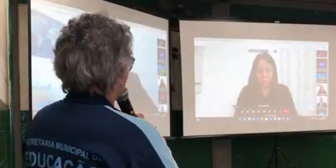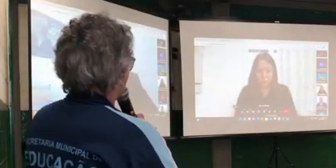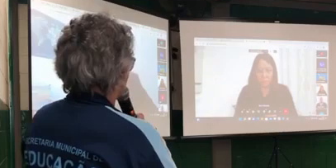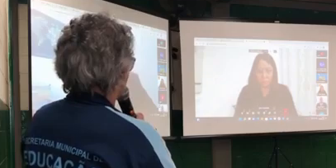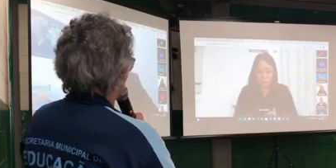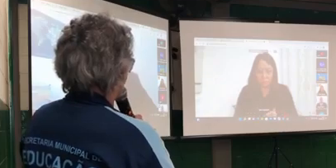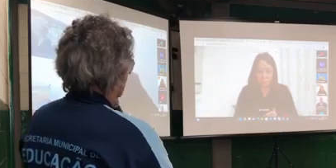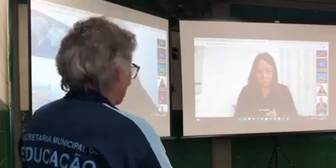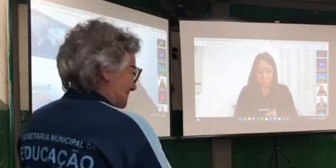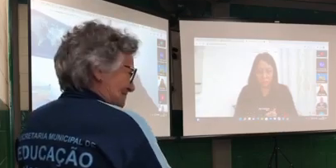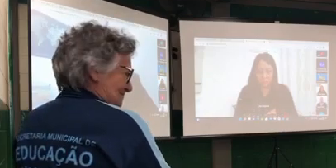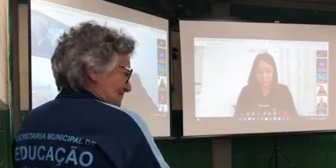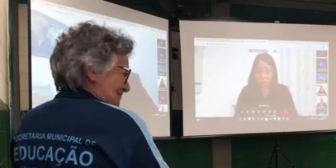Aline, está me...